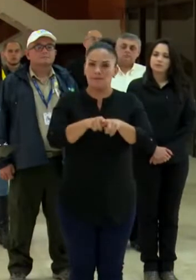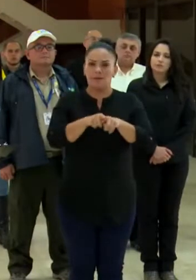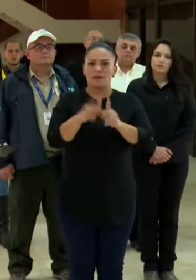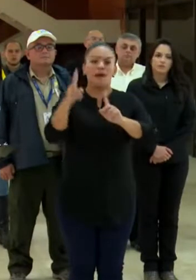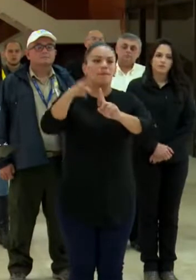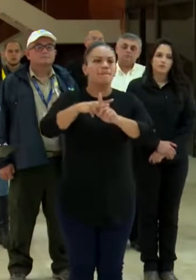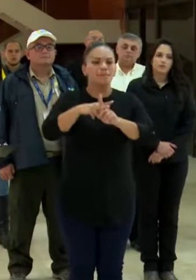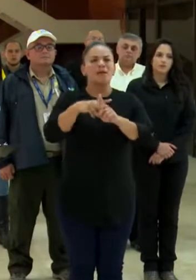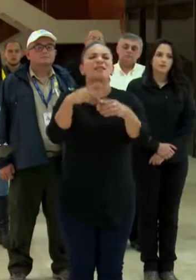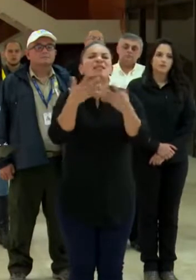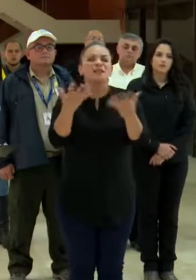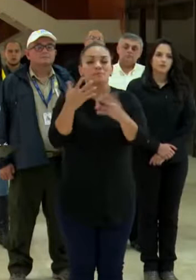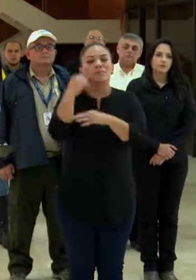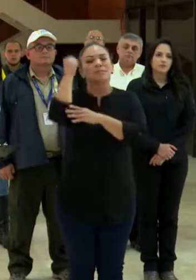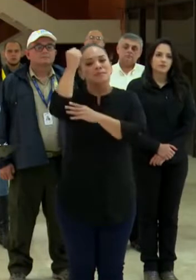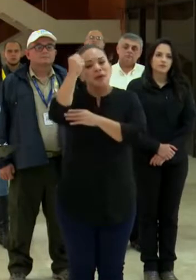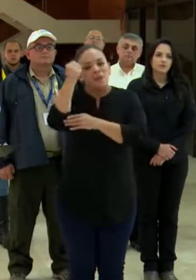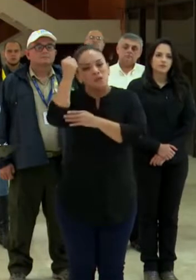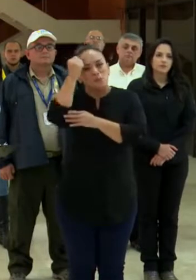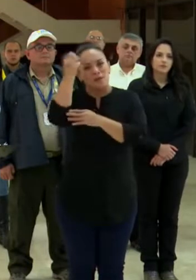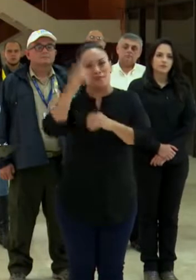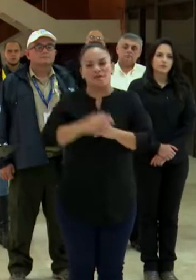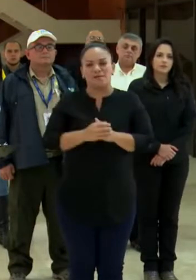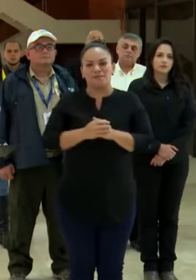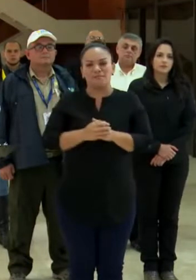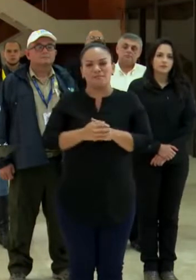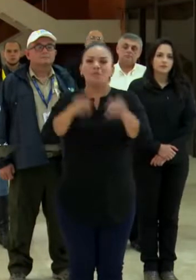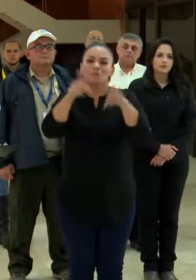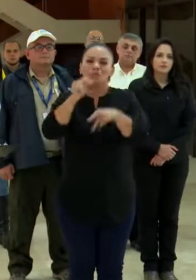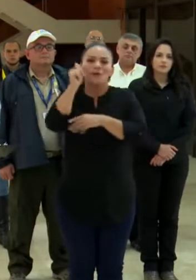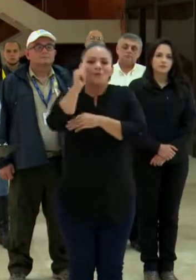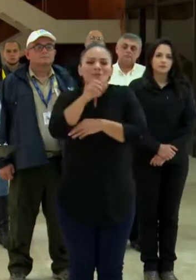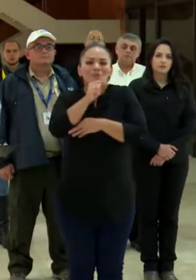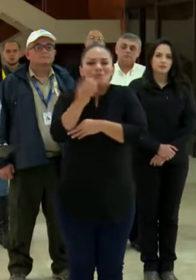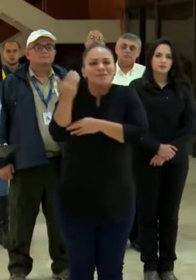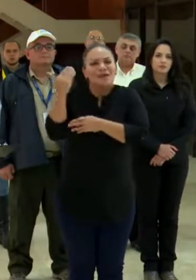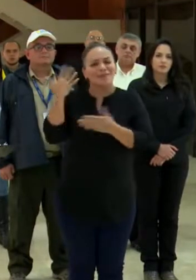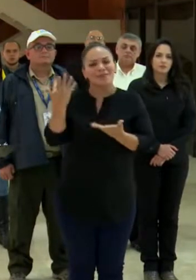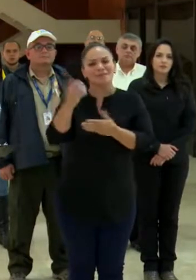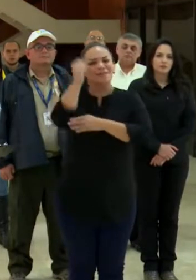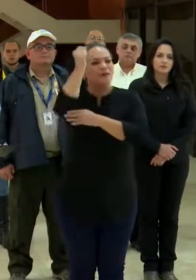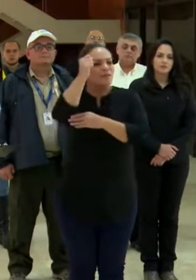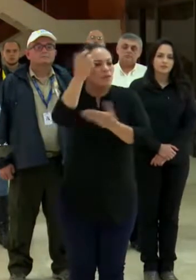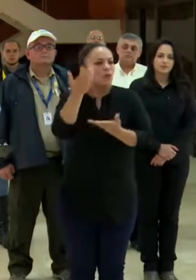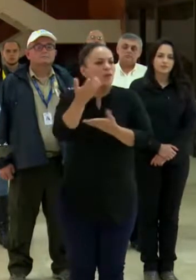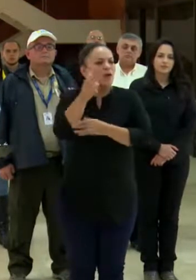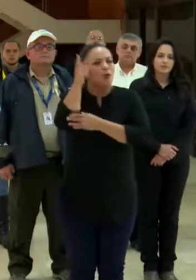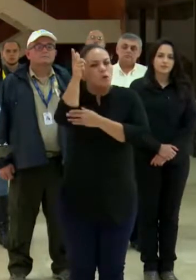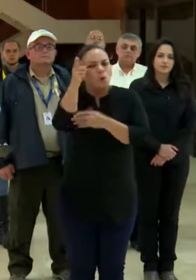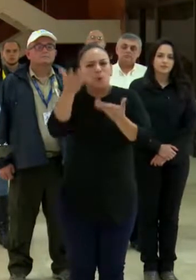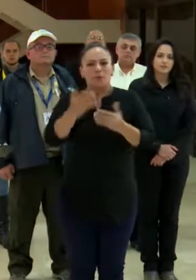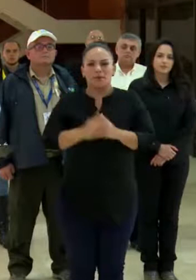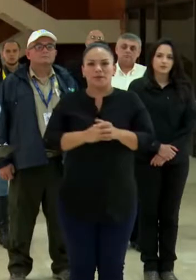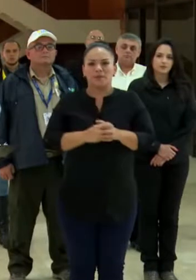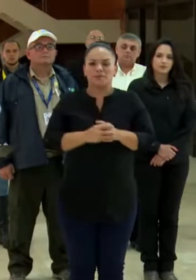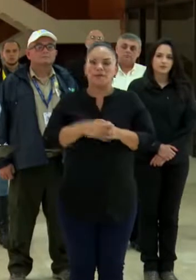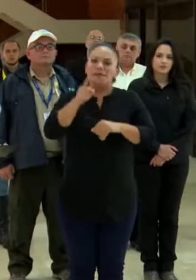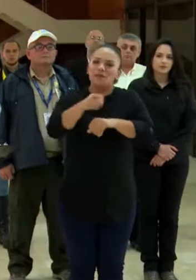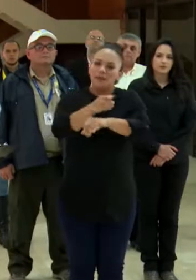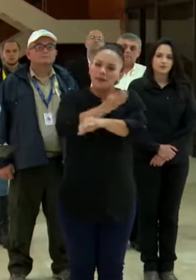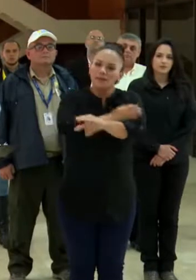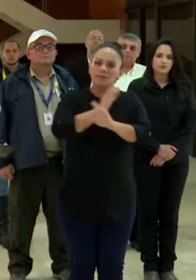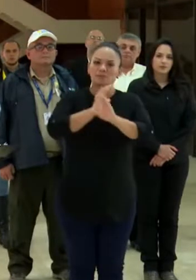aquella sabiduría de los señores de antes, y sabiduría obvia de que 1 gramo de